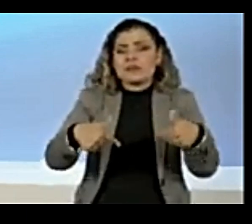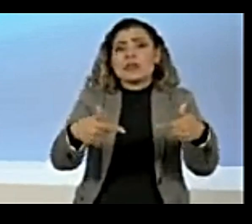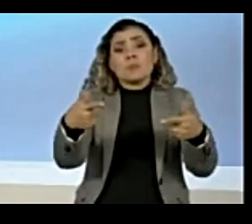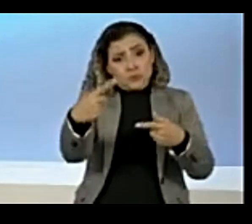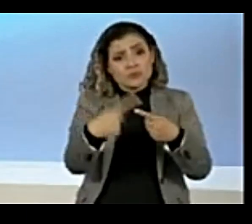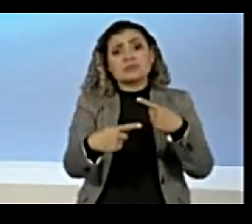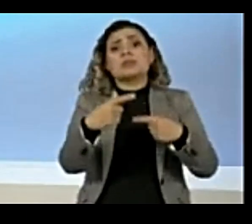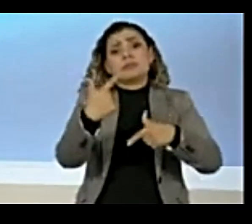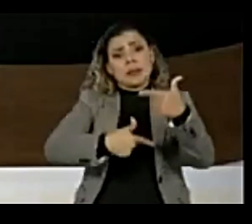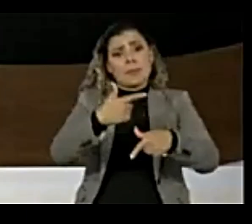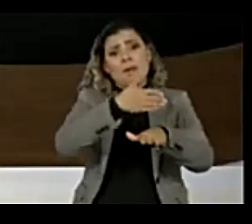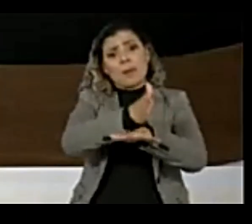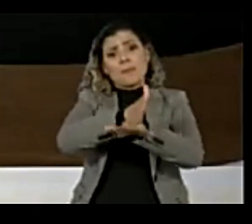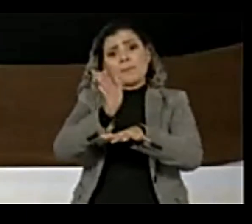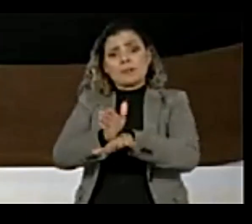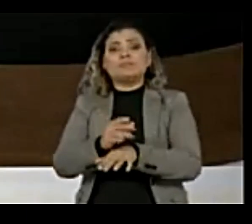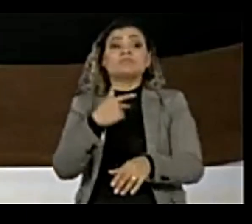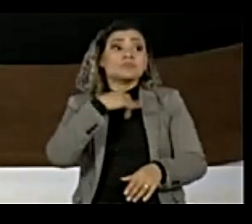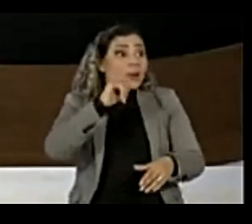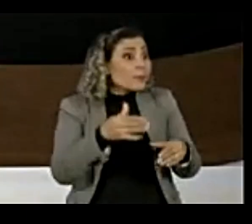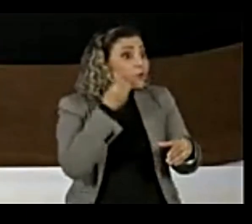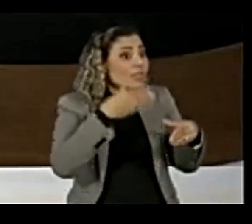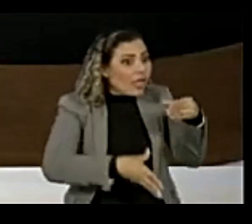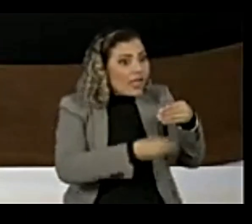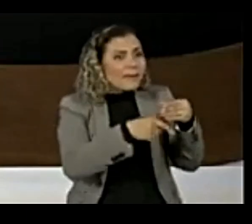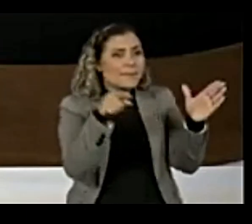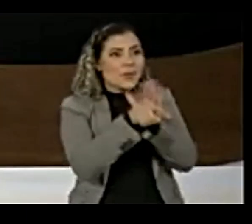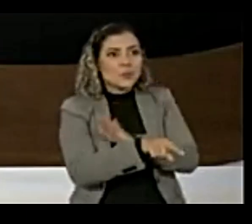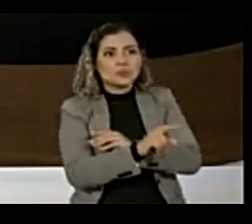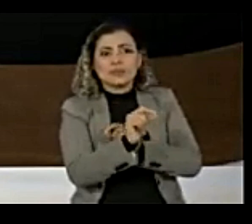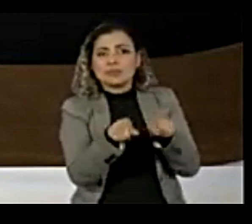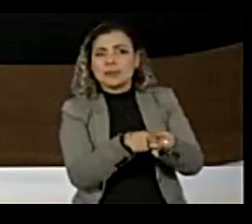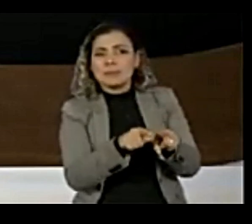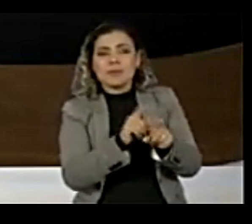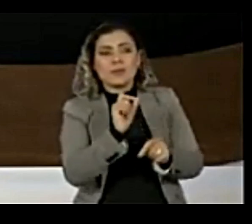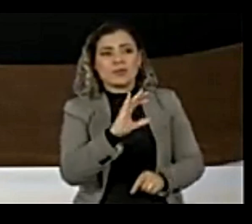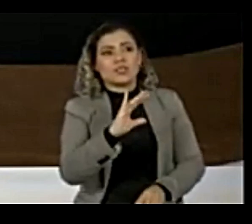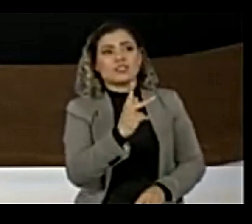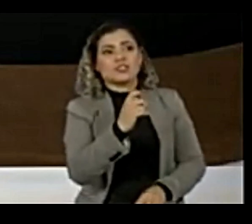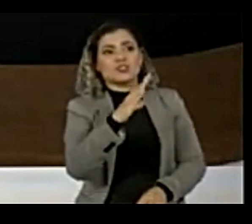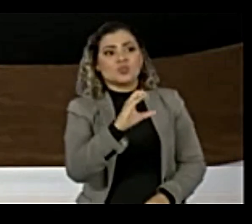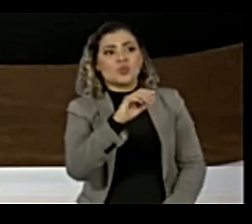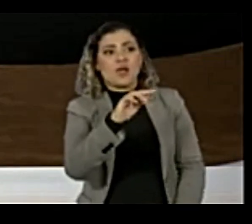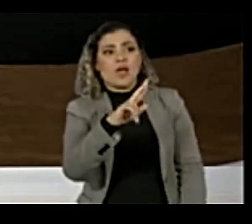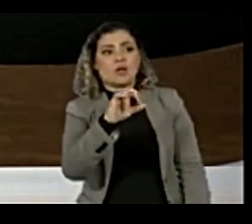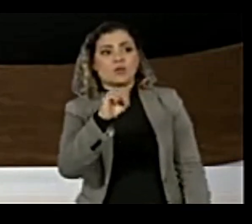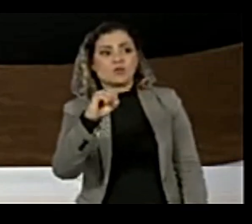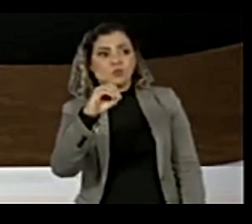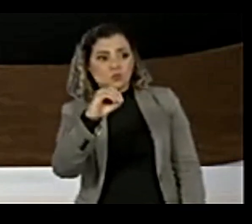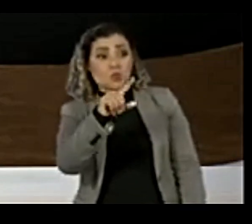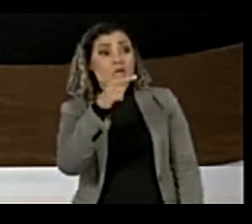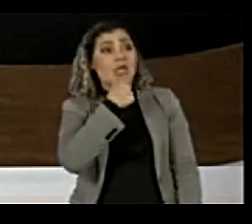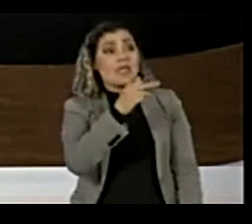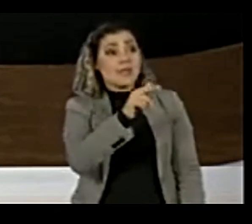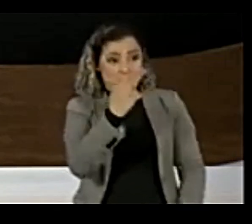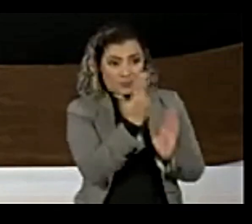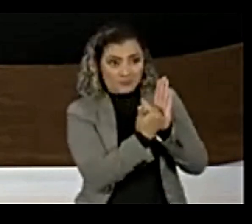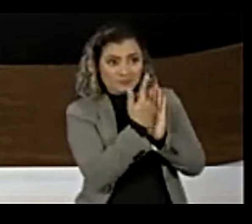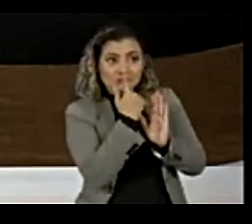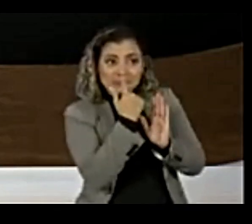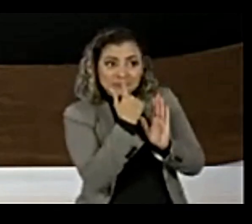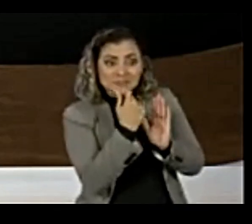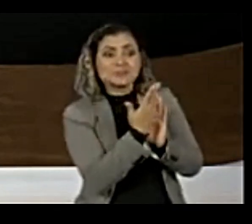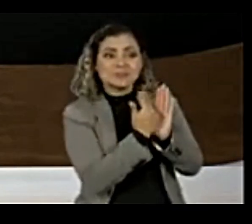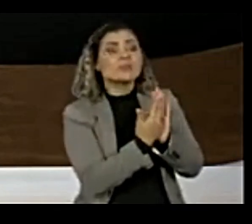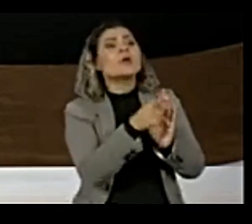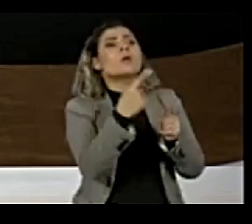tua carreira? E eu vou pegar uma carona na pergunta do Edgar para encaixar uma do Chico Caruso, irmão do nosso Paulo Caruso, que pergunta por que você investiu